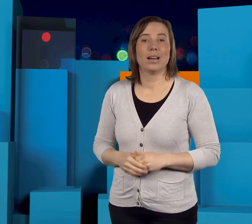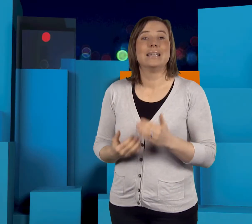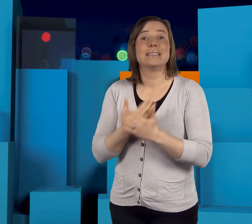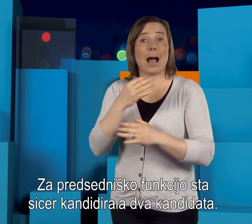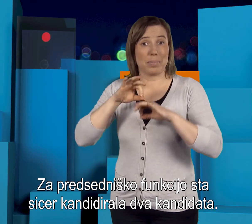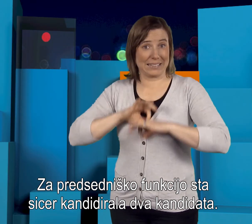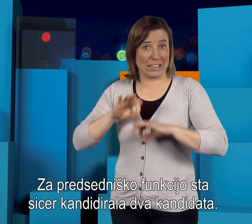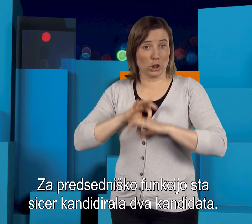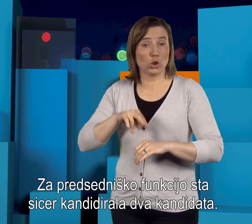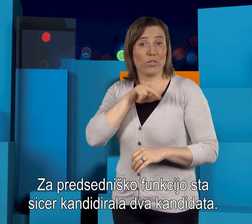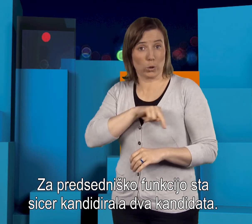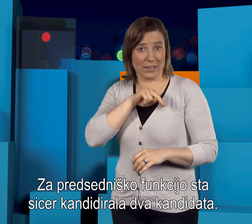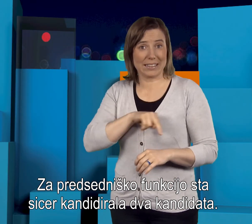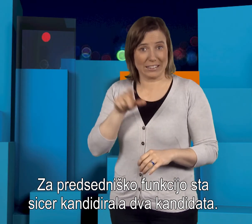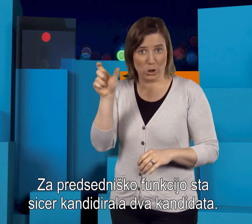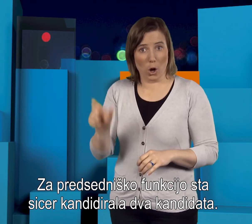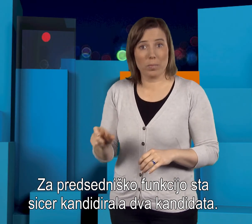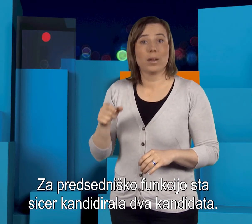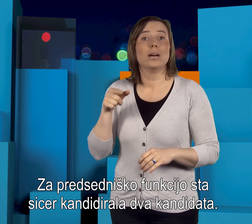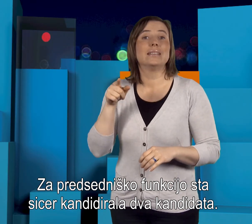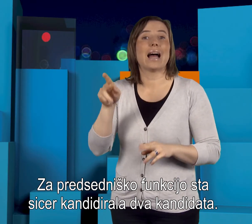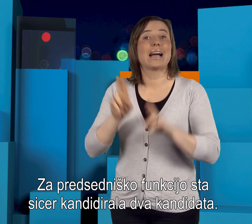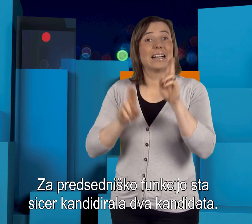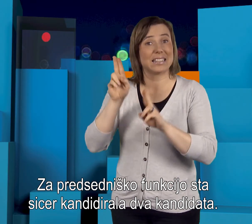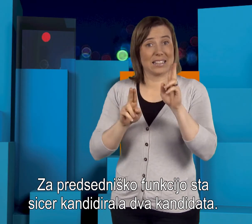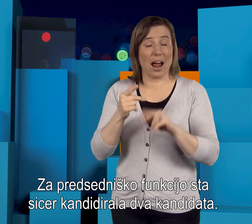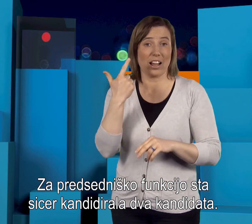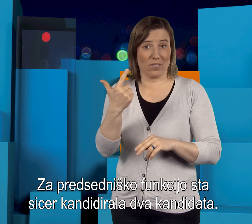Za predsedniško funkcijo sta sicer kandidirala 2 kandidata.